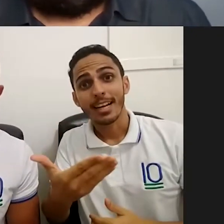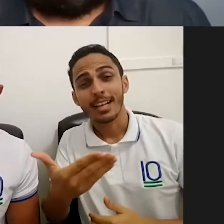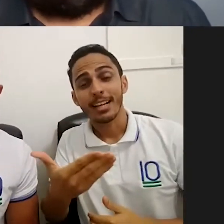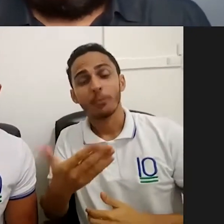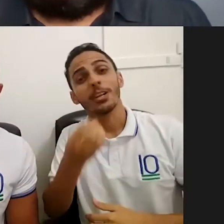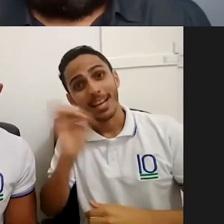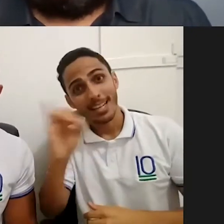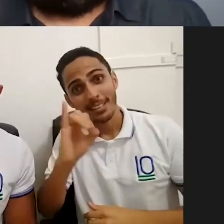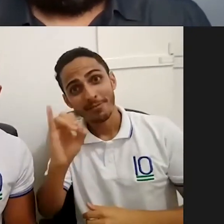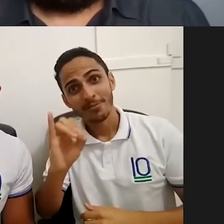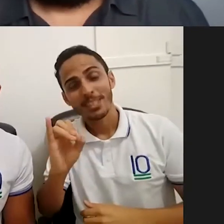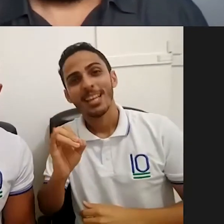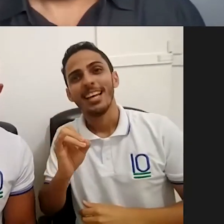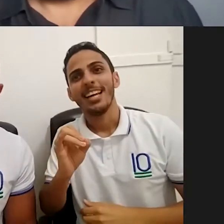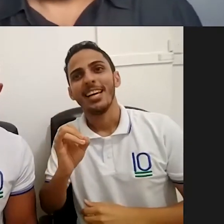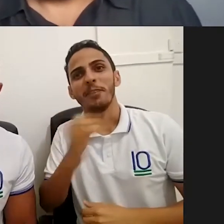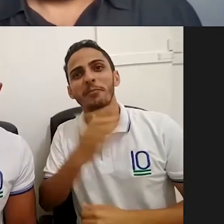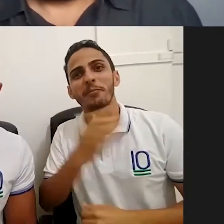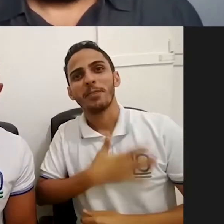Olá.